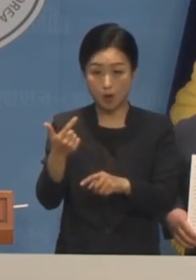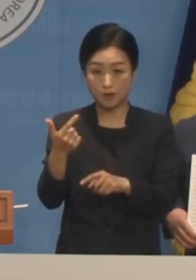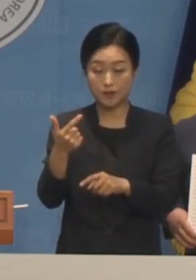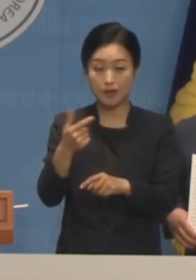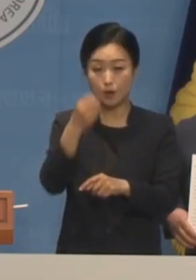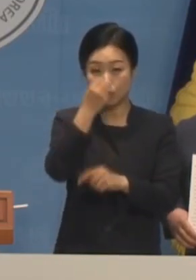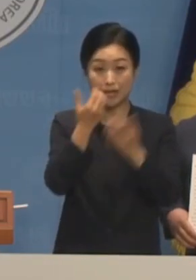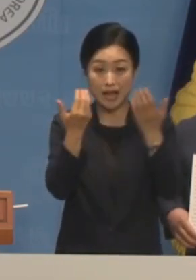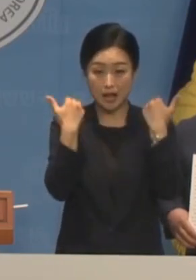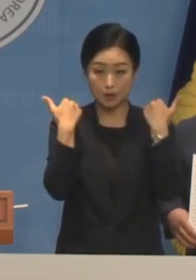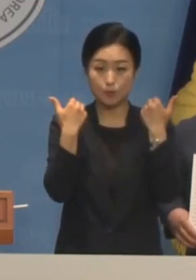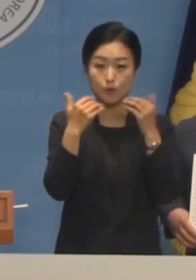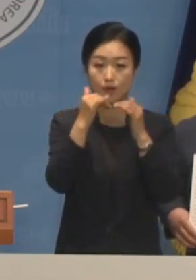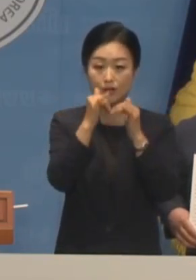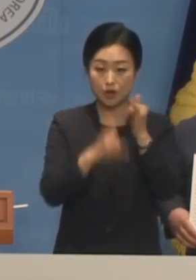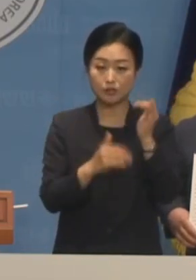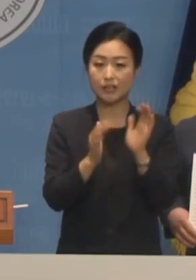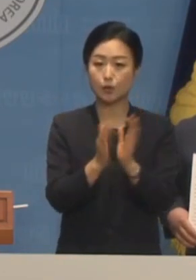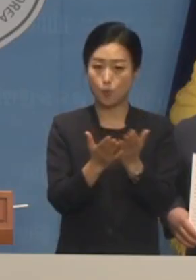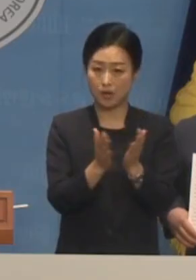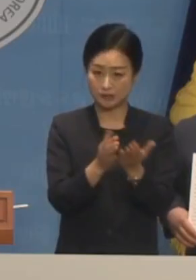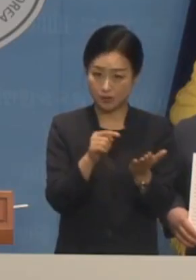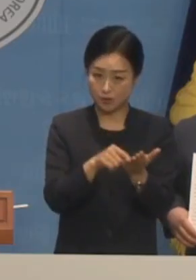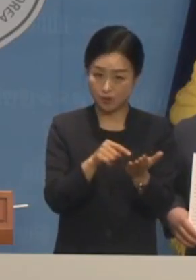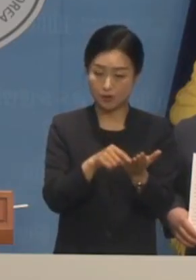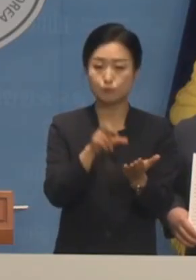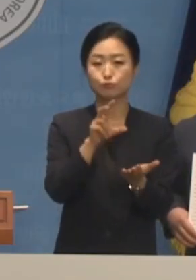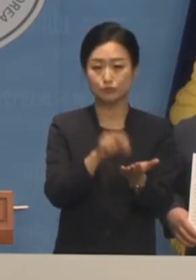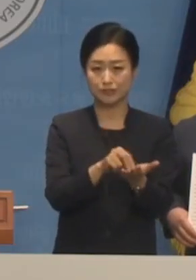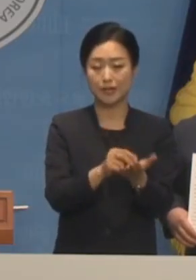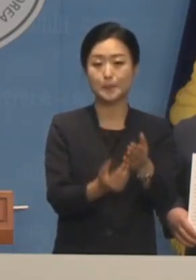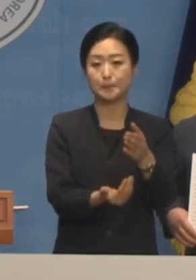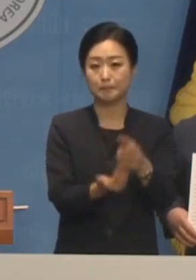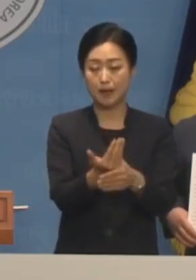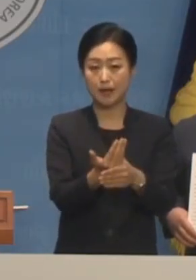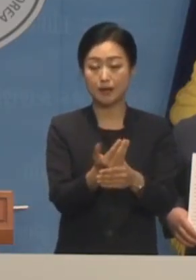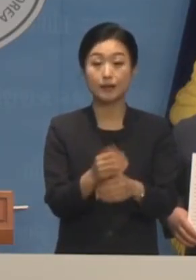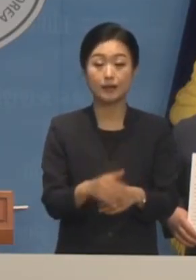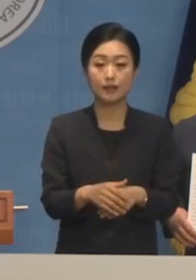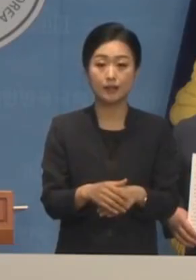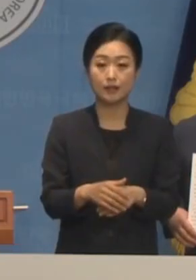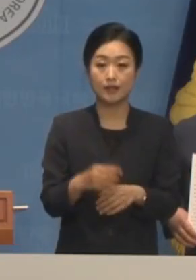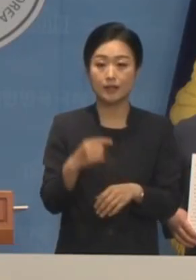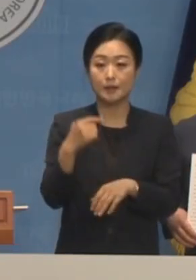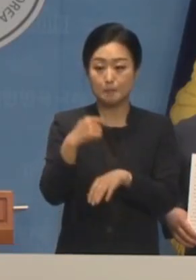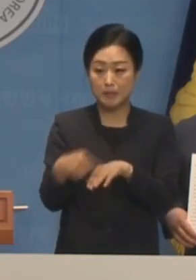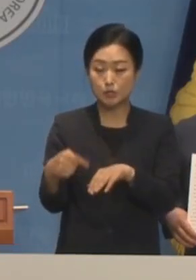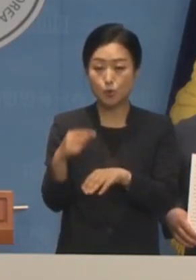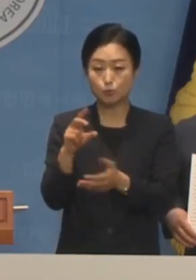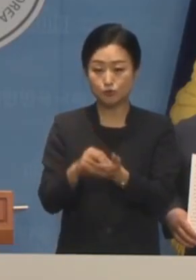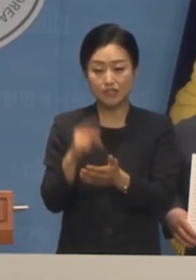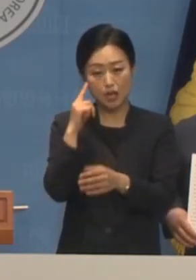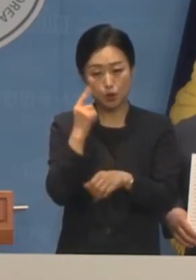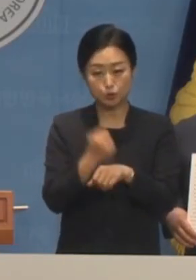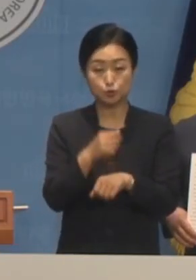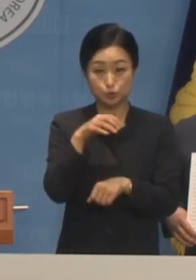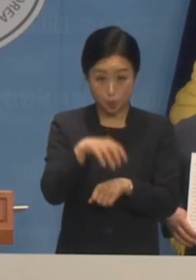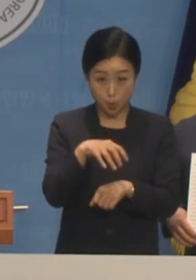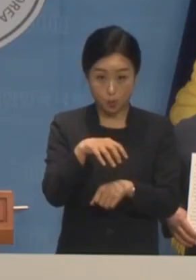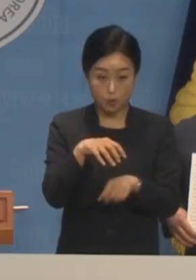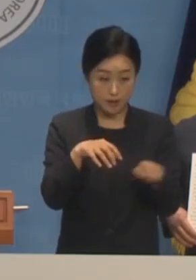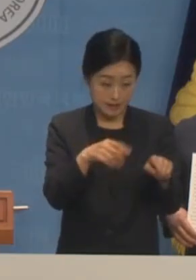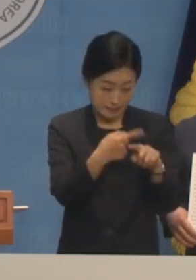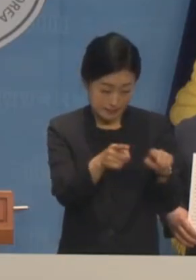한국사 교과서가 그 중심에서 있습니다 민족문제 연구서가 전문가들과 함께이 교과서를